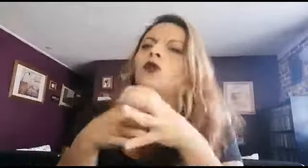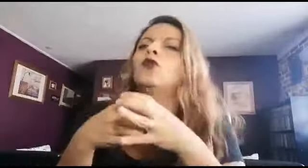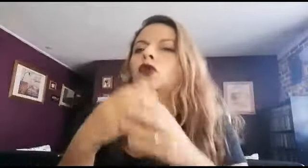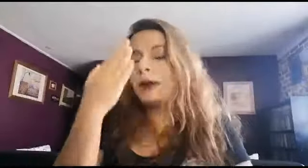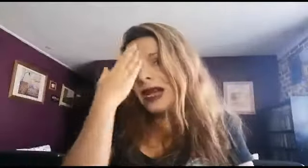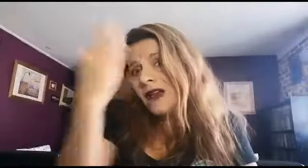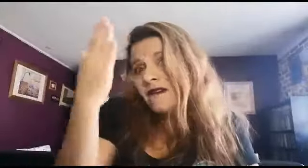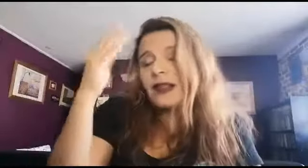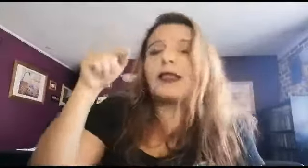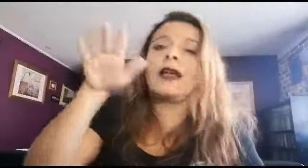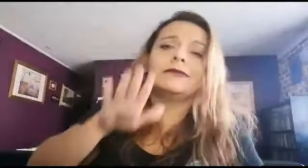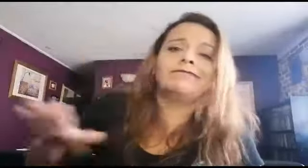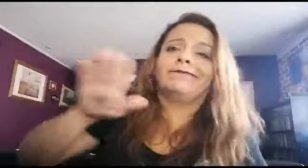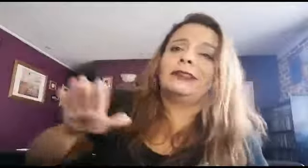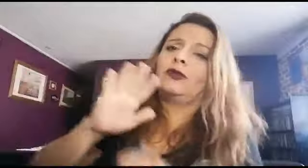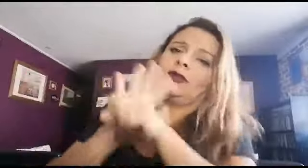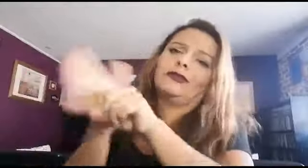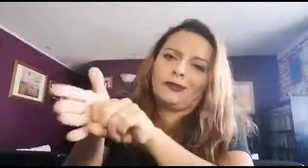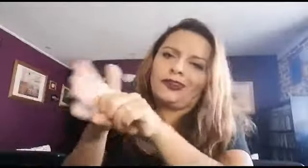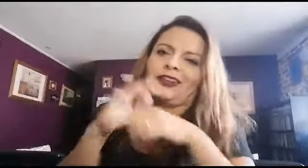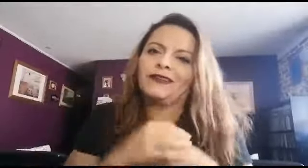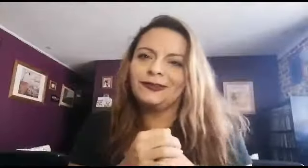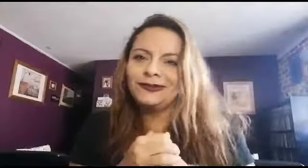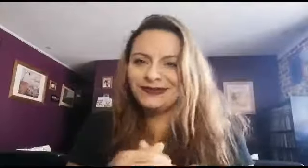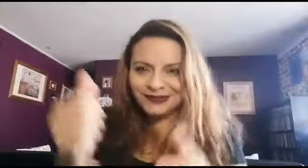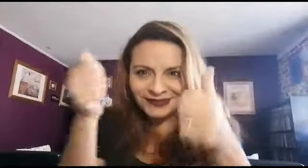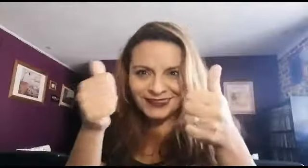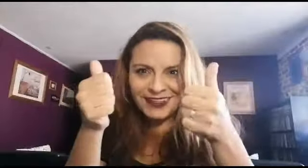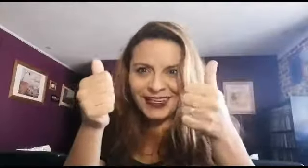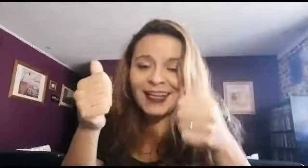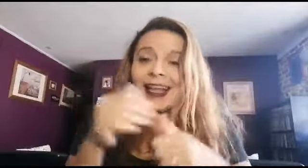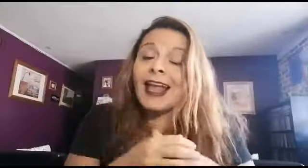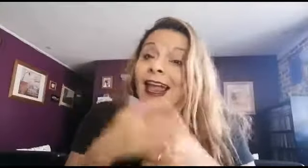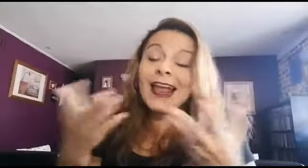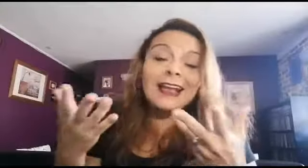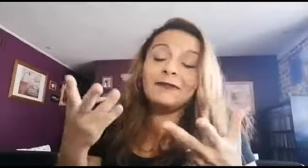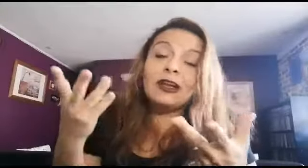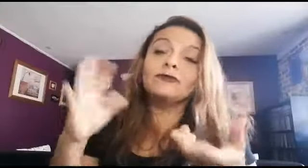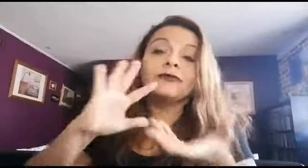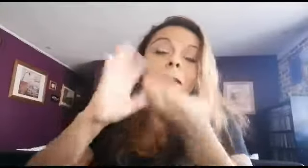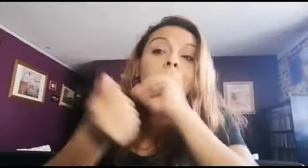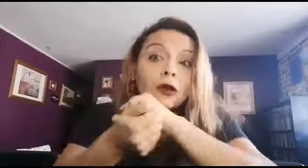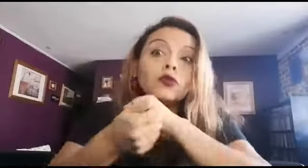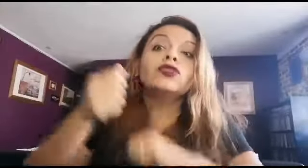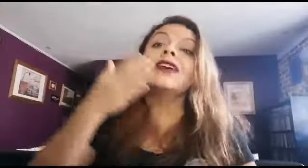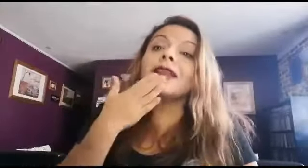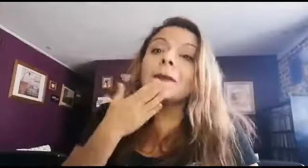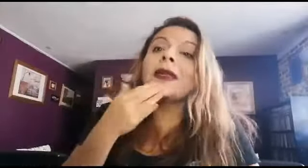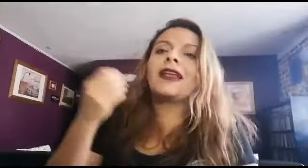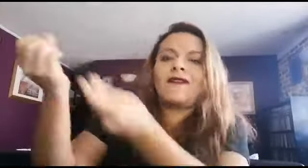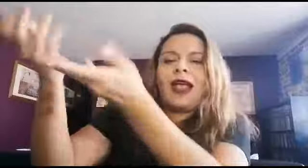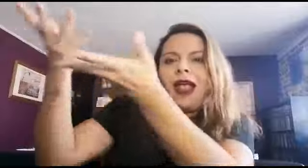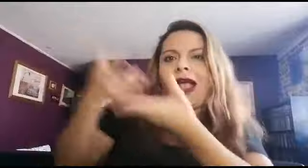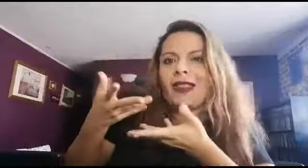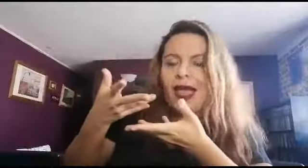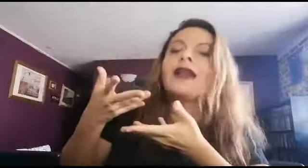todas muy bienvenidas para que trabajemos juntas y para que podamos enfrentar esta contingencia del coro naviluz me usa